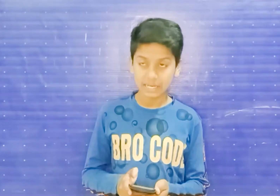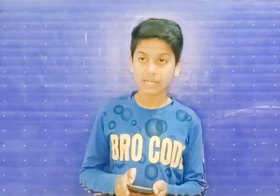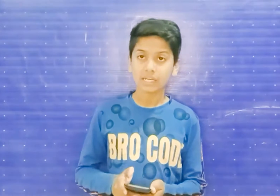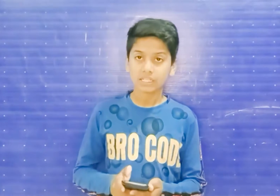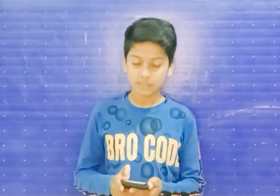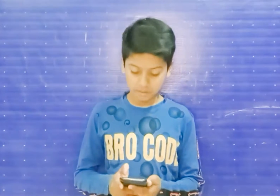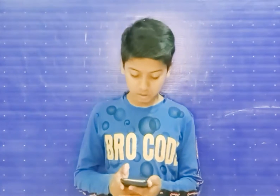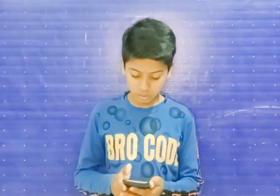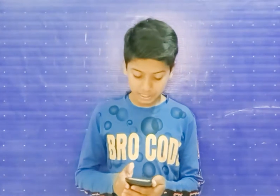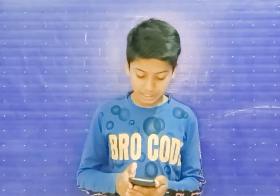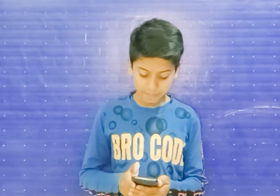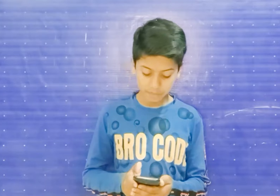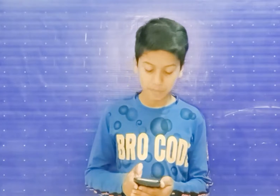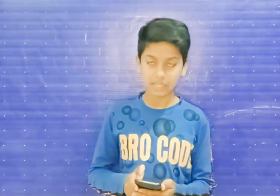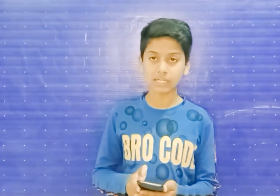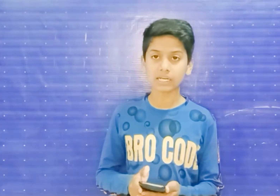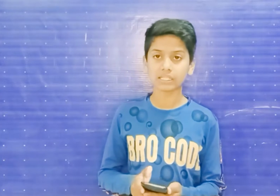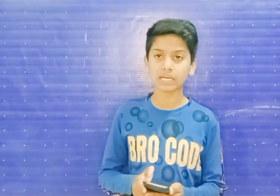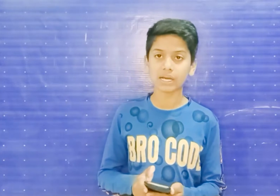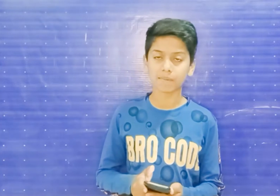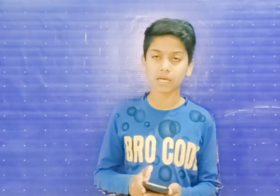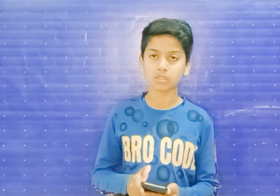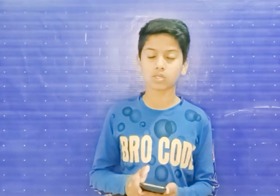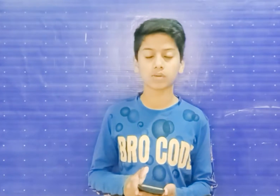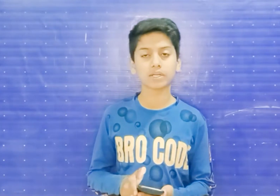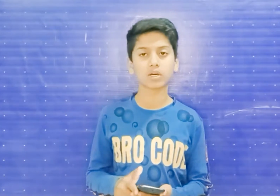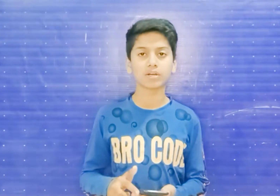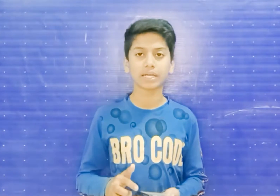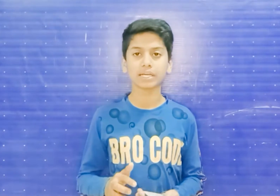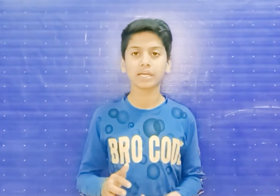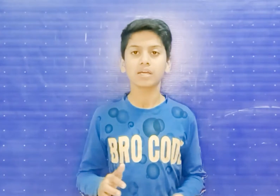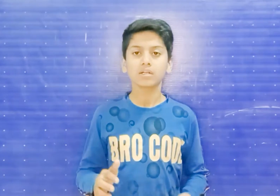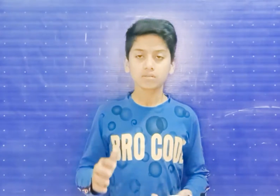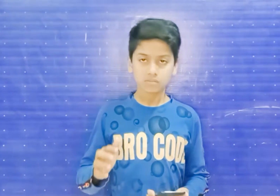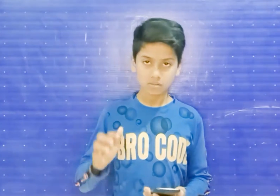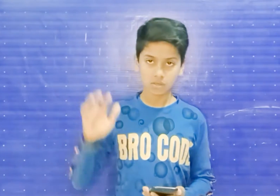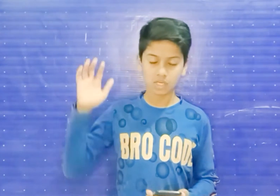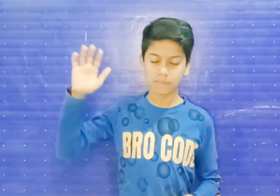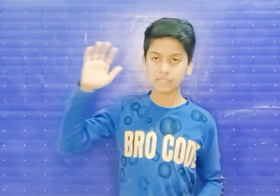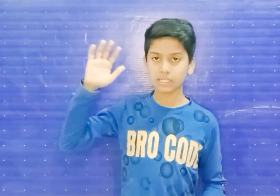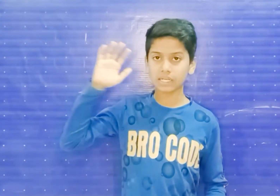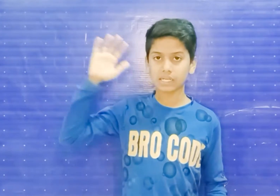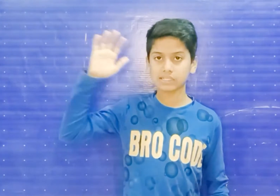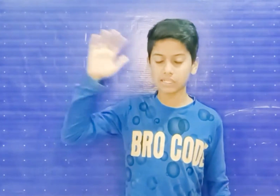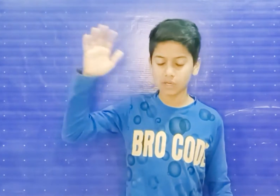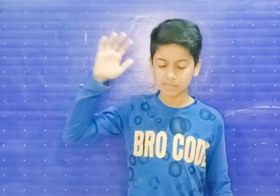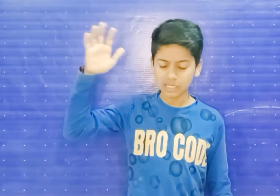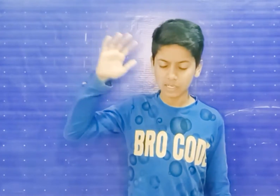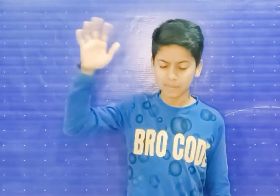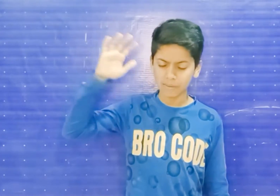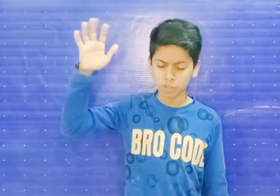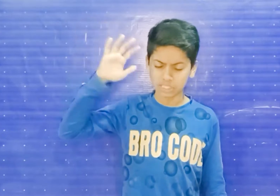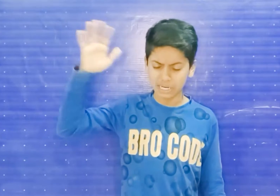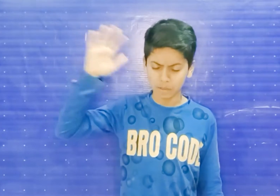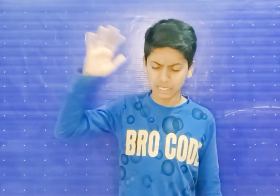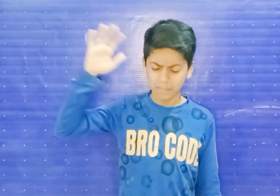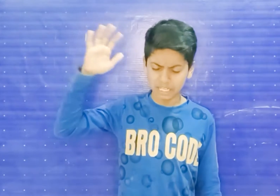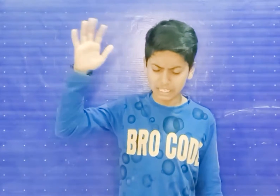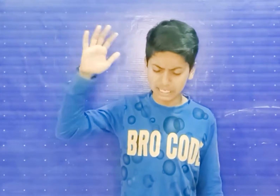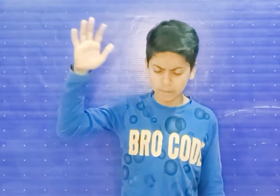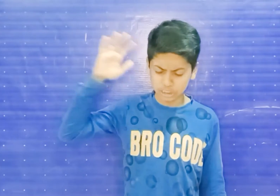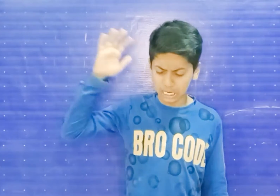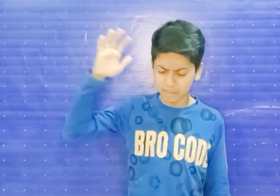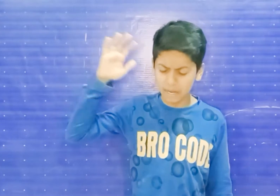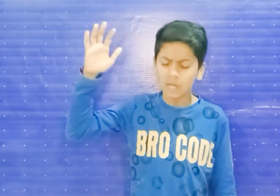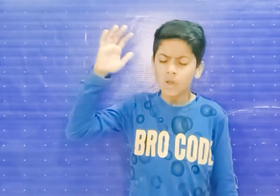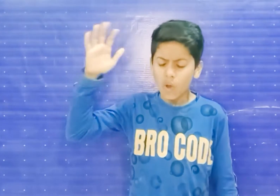बच जाएंगे। तो आइए हम लोग प्रार्थना करते हैं, अपने हाथों को स्वर्ग कर उठाएंगे और प्रार्थना करेंगे। जिक्र बसा लल बारे बोश करे वो टका